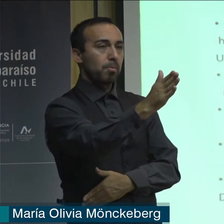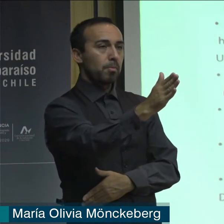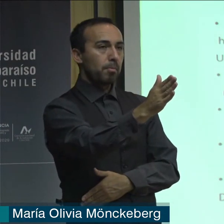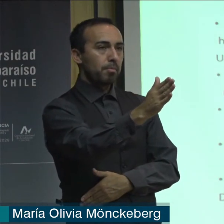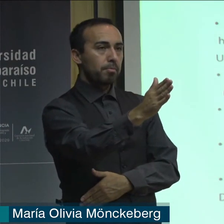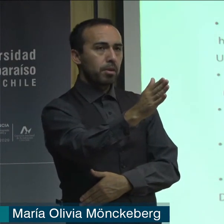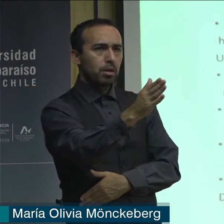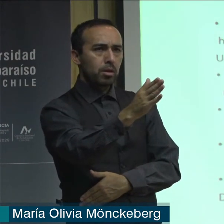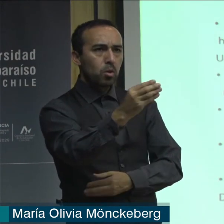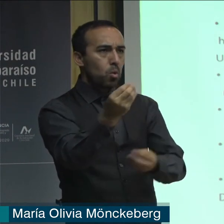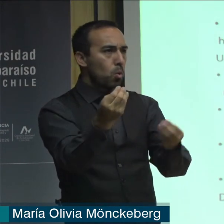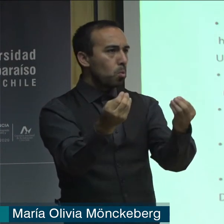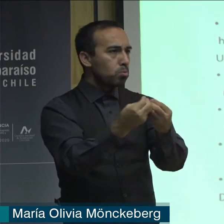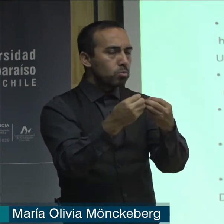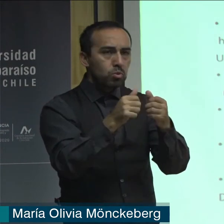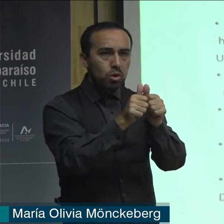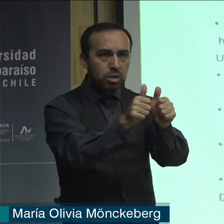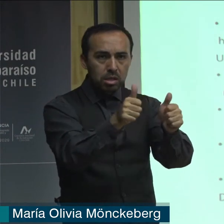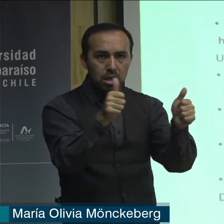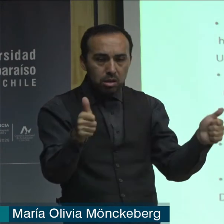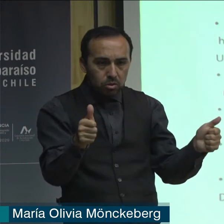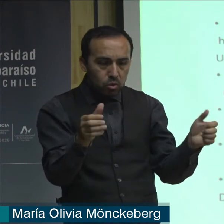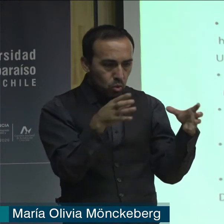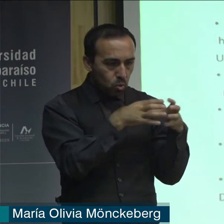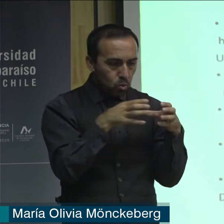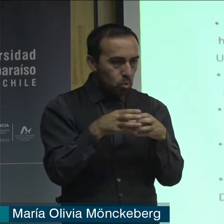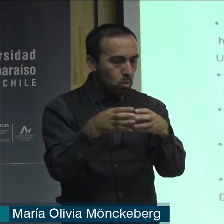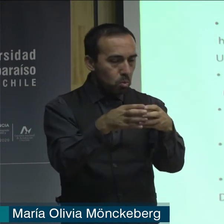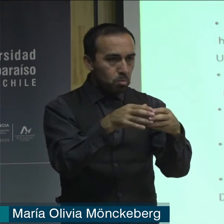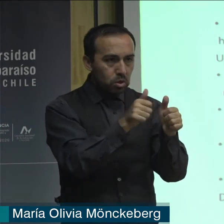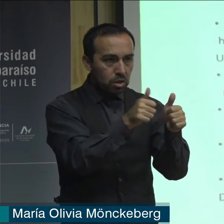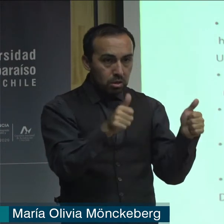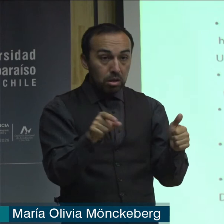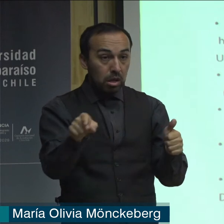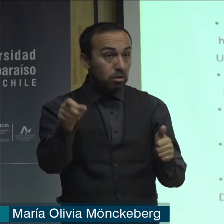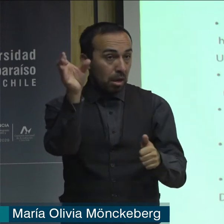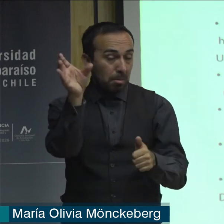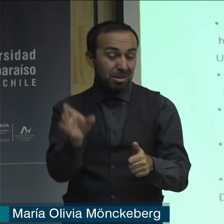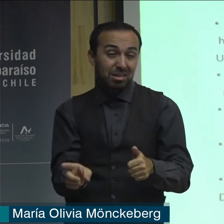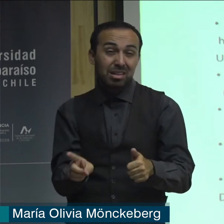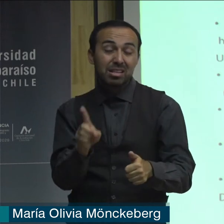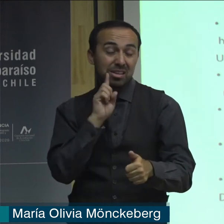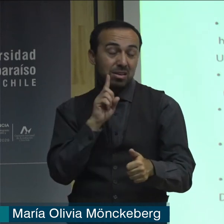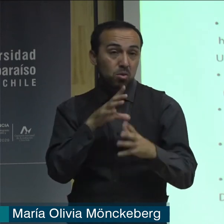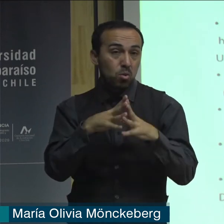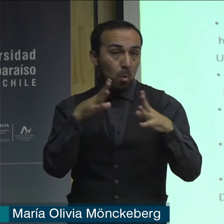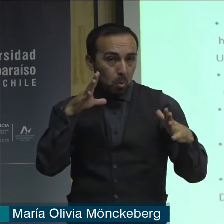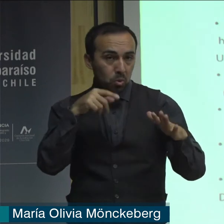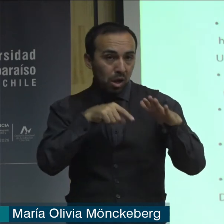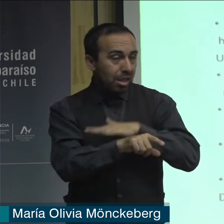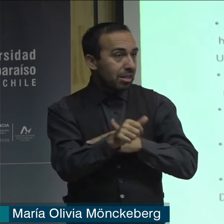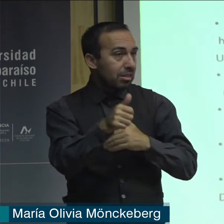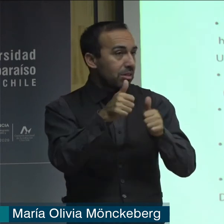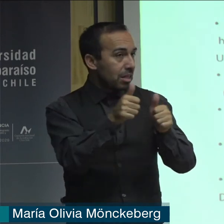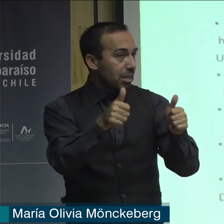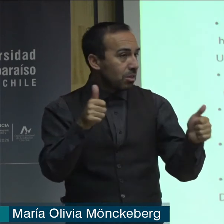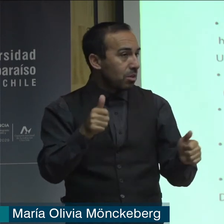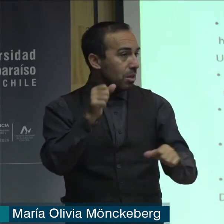entre los tantos directorios ya ha tenido que si uno de los hombres que ha tenido más directorios en la empresa